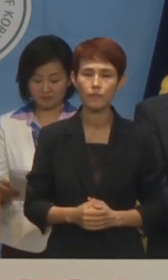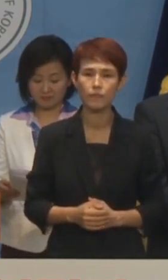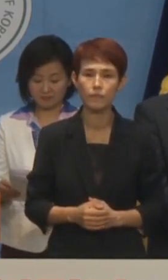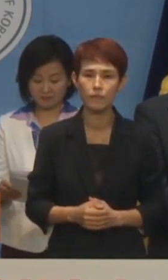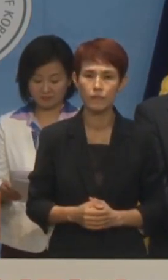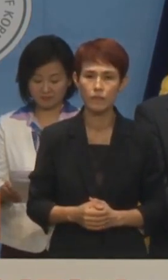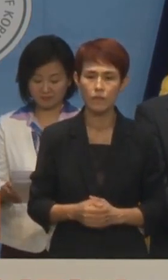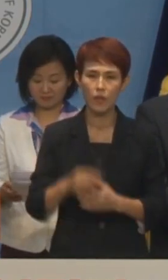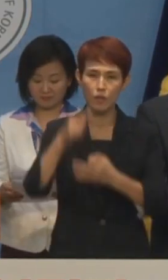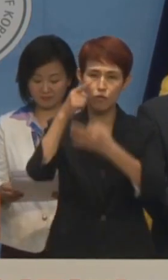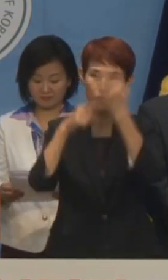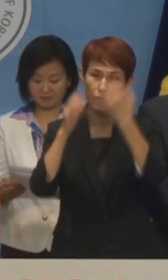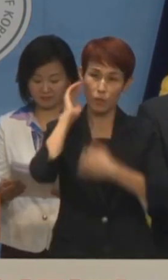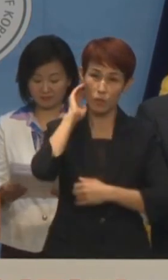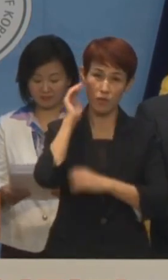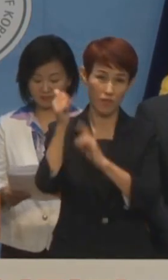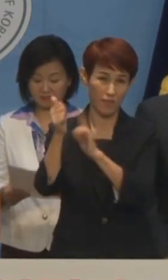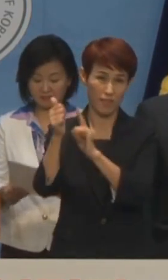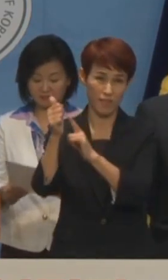윤석열 대통령이